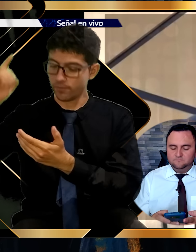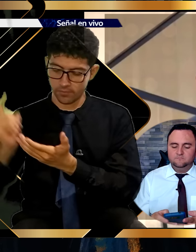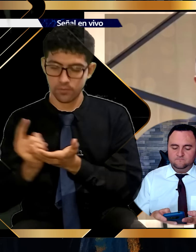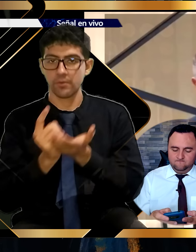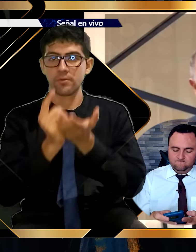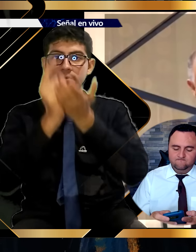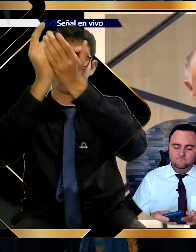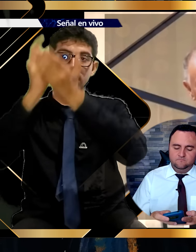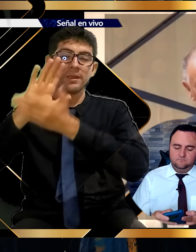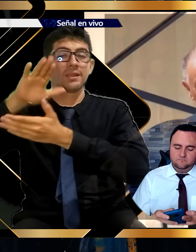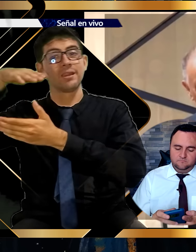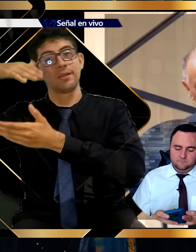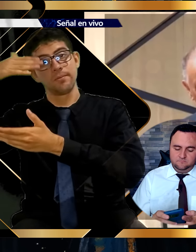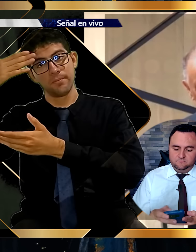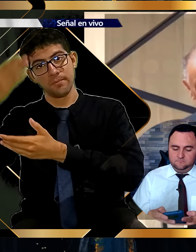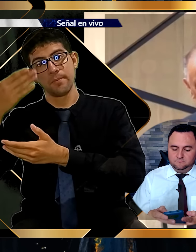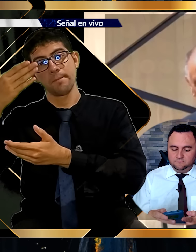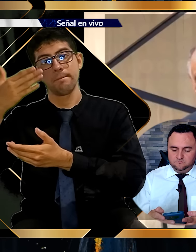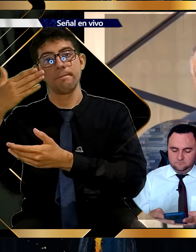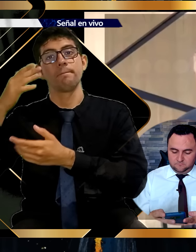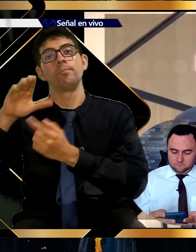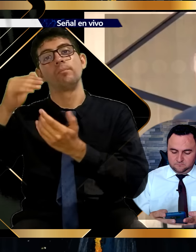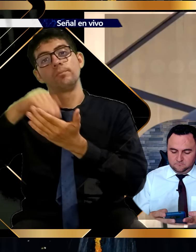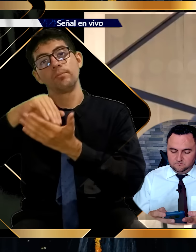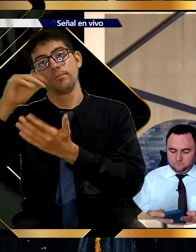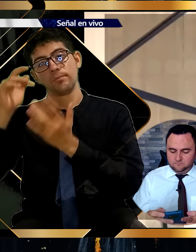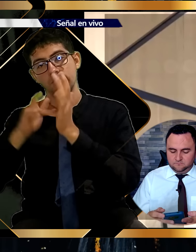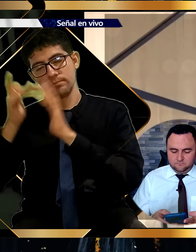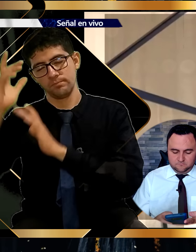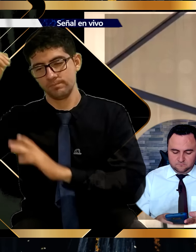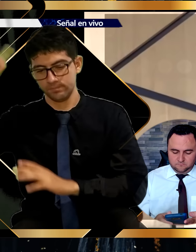Vendrá con sus santos ángeles, con sus santos.